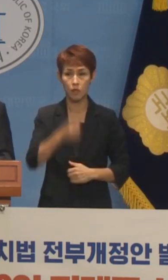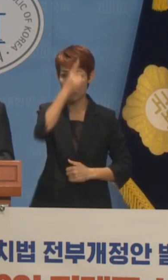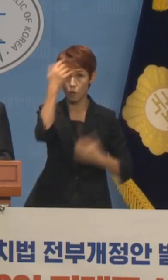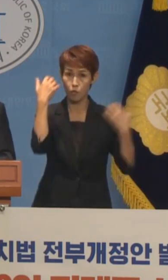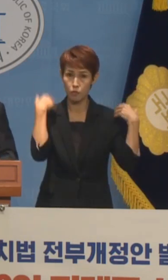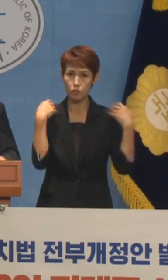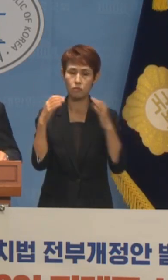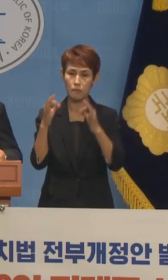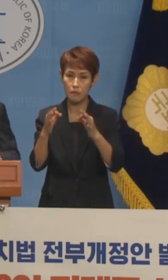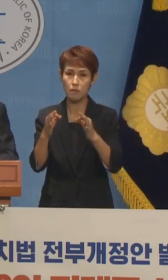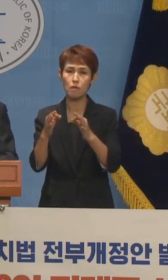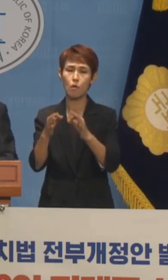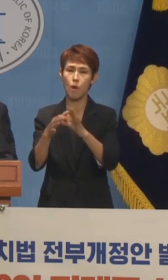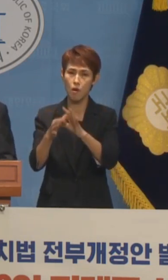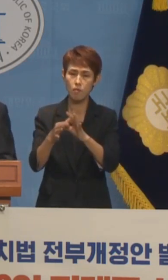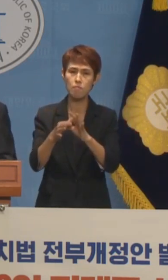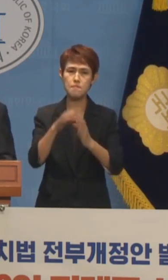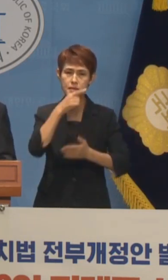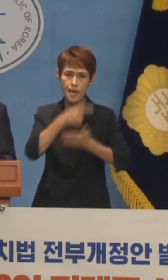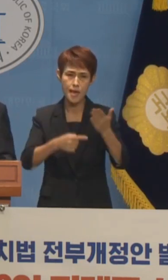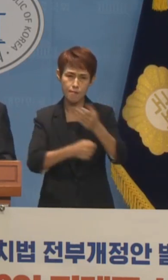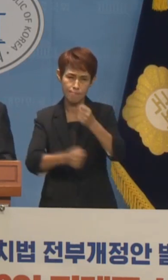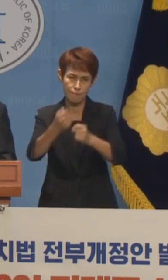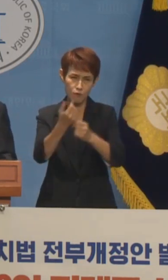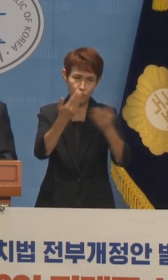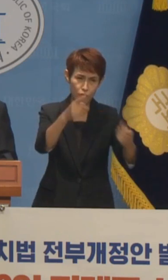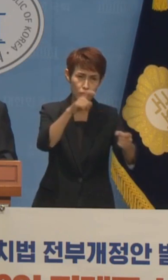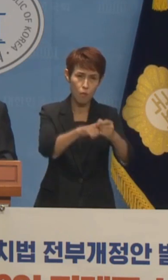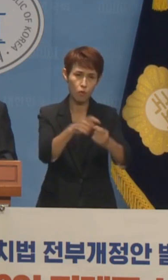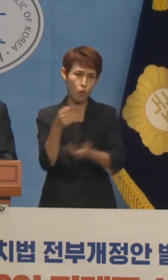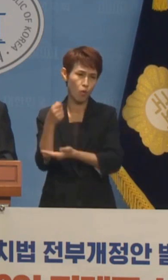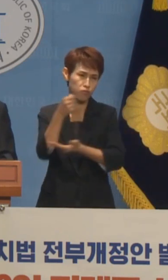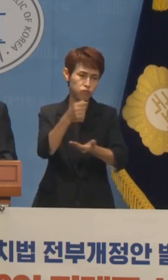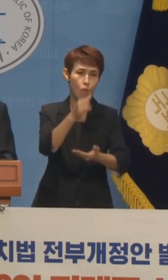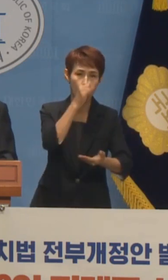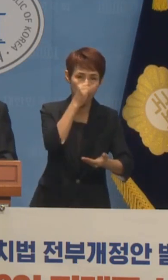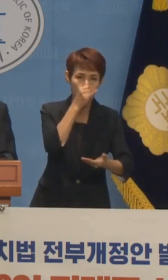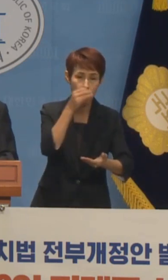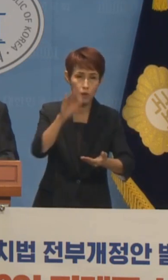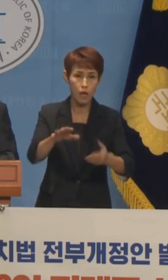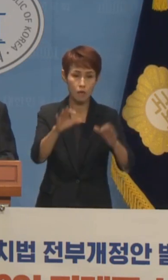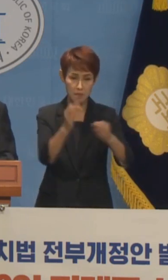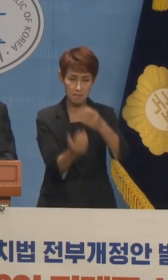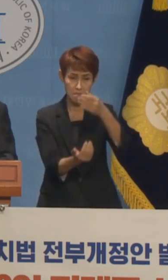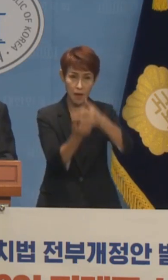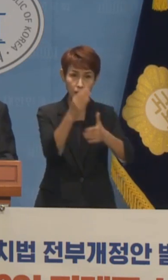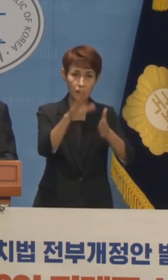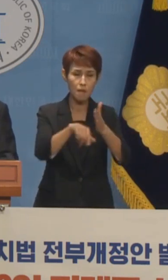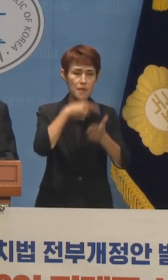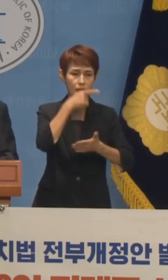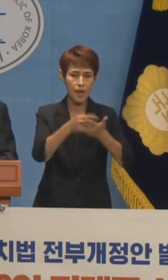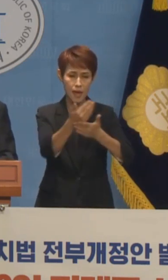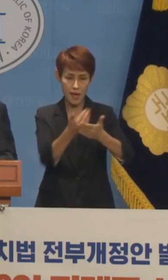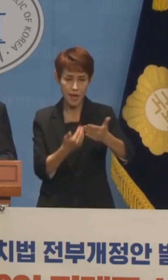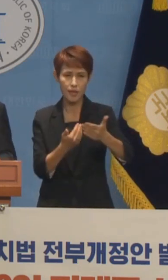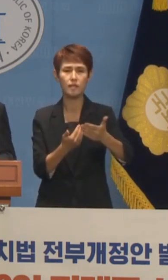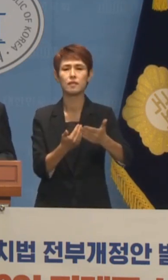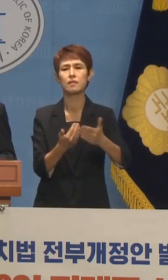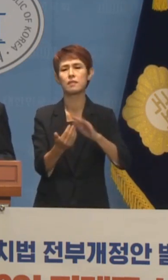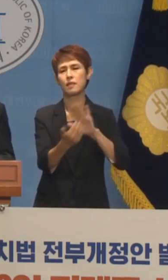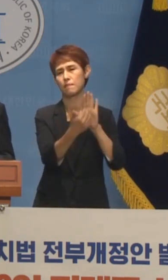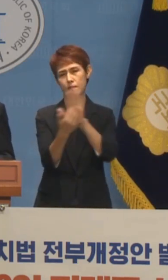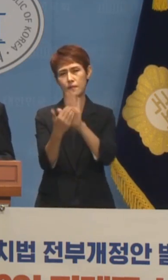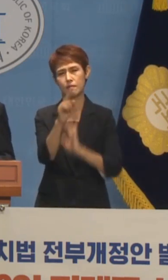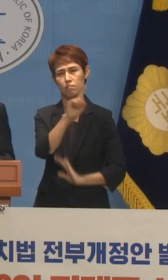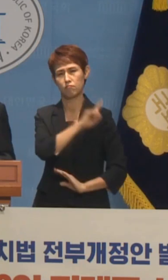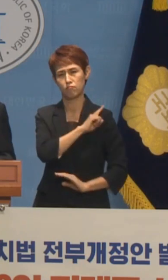피복 많은 재원을 투입하게 됩니다 결국 금융 사고는 피해가 발상하기 전에 예방하는 것이 가장